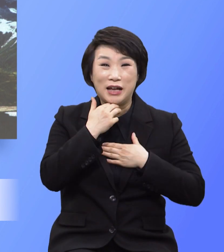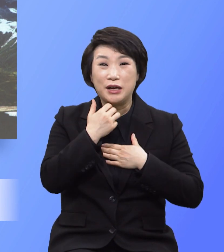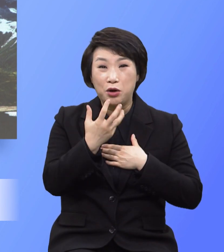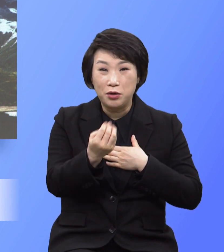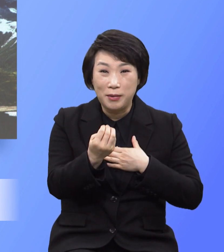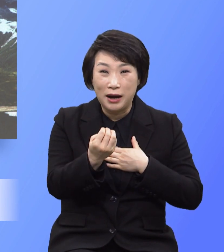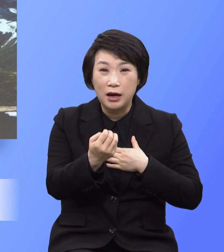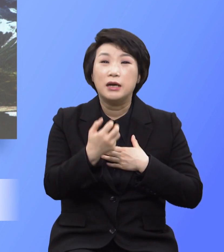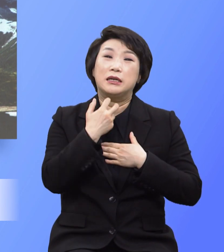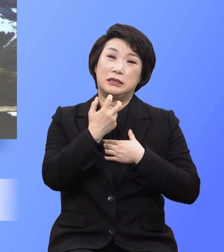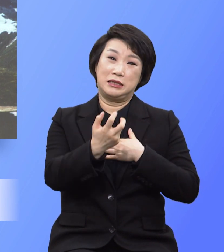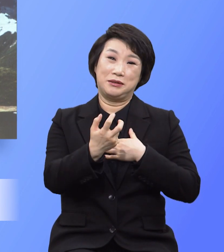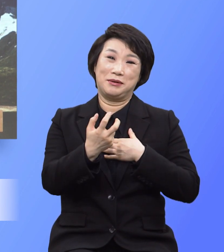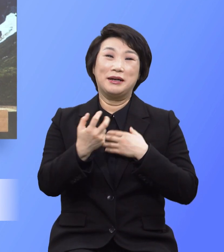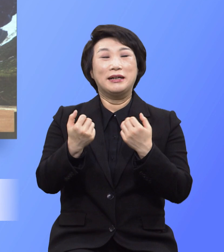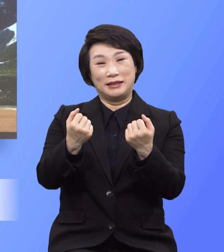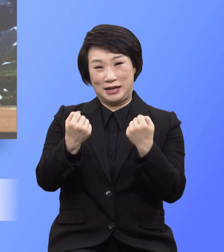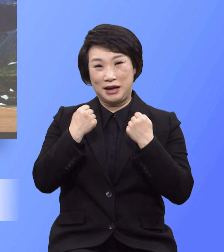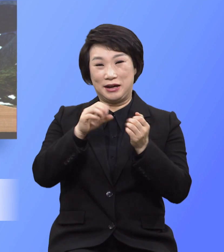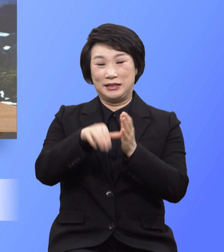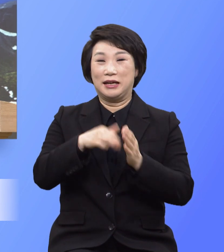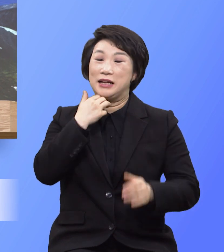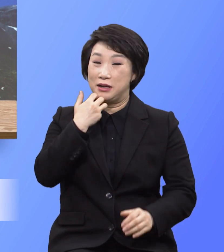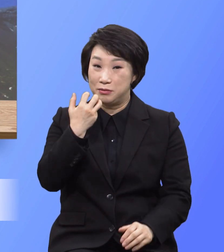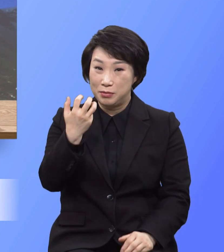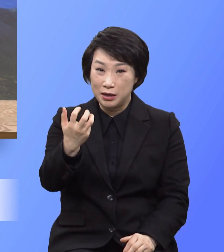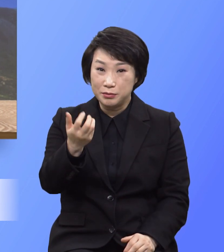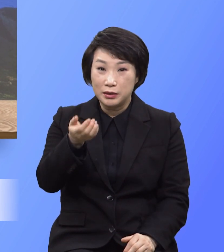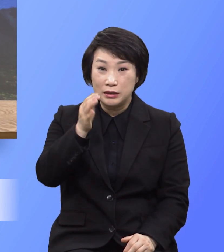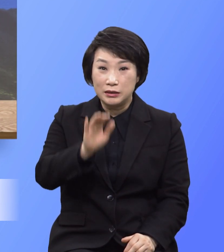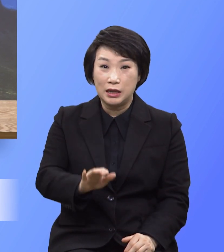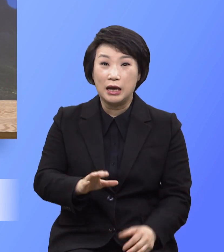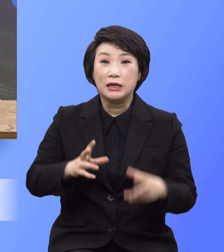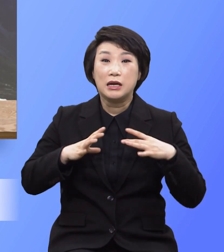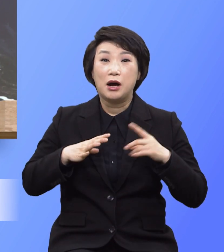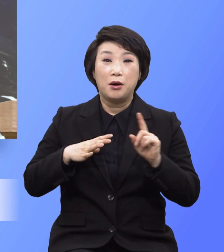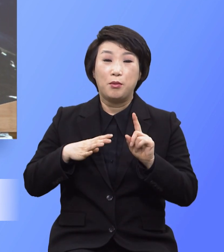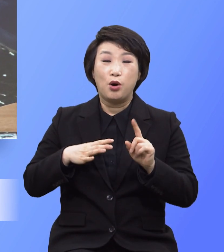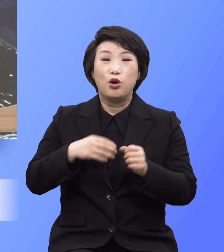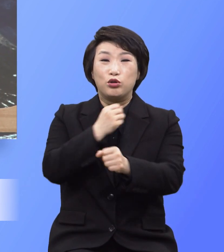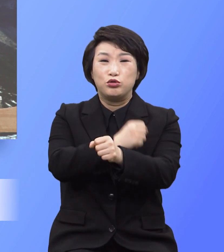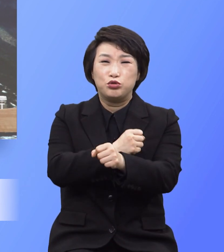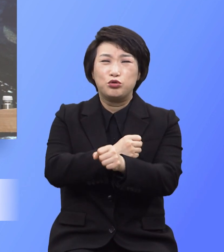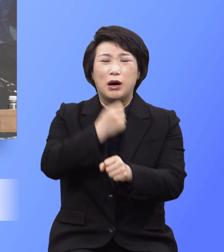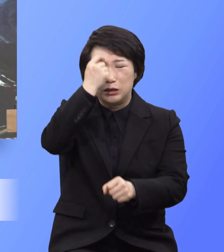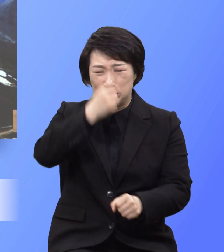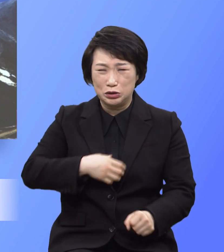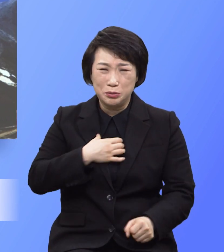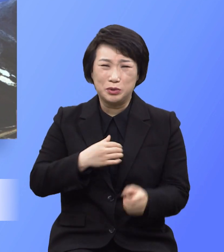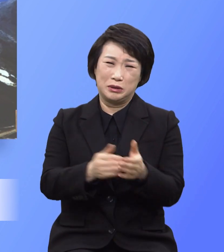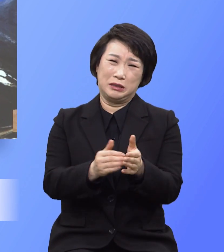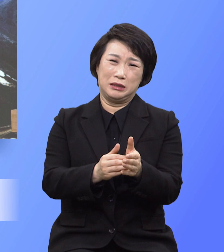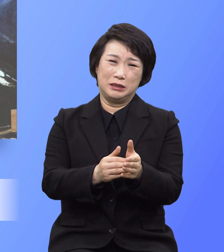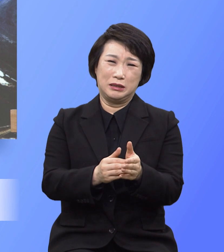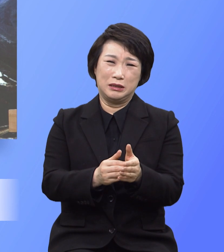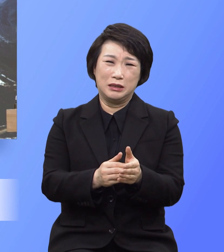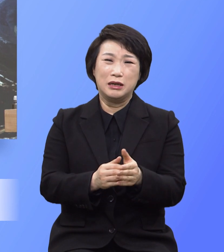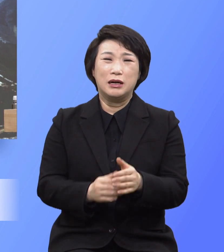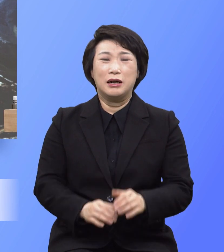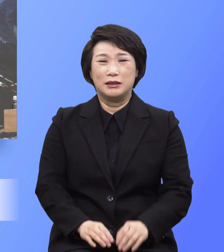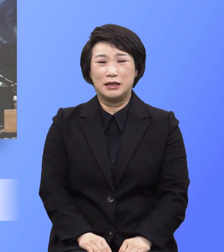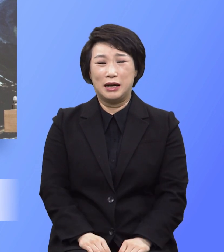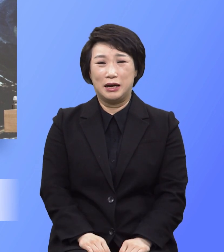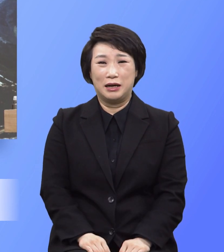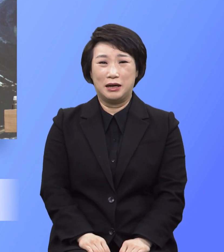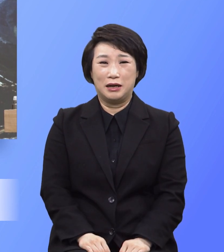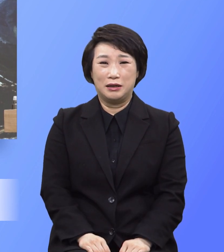70이요 강건하면 80이라도 그의 자랑은 수고와